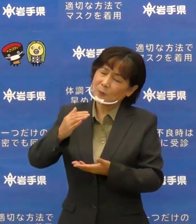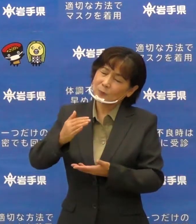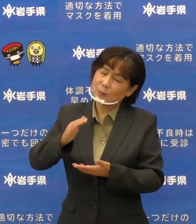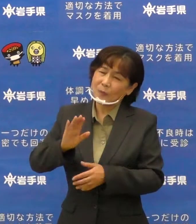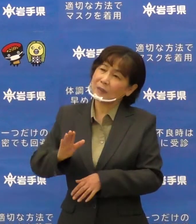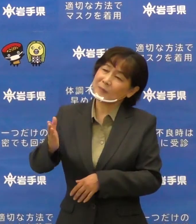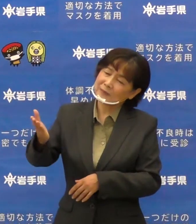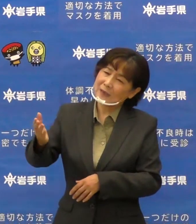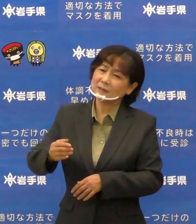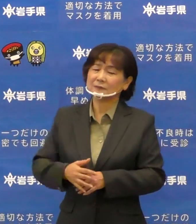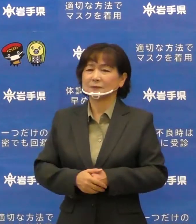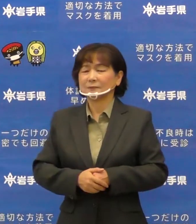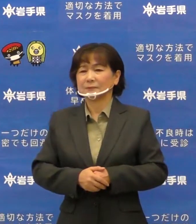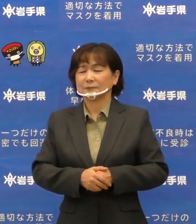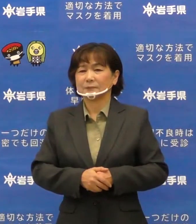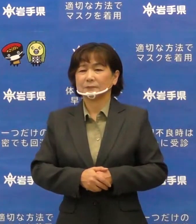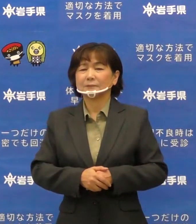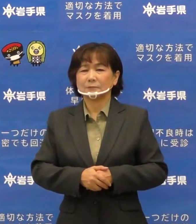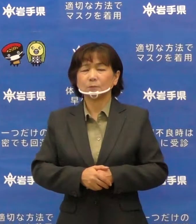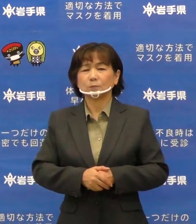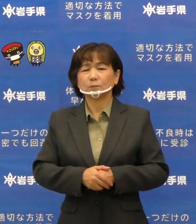そうですね。